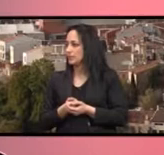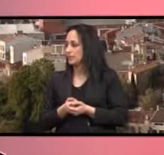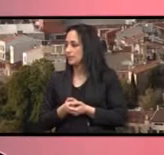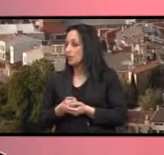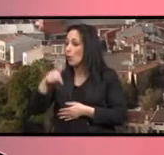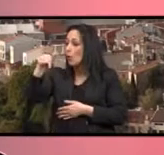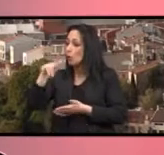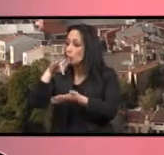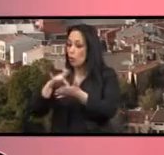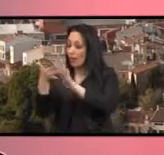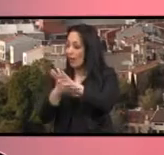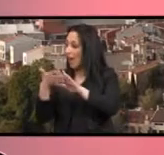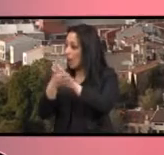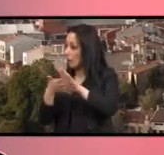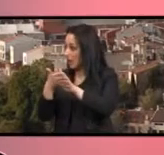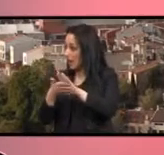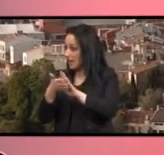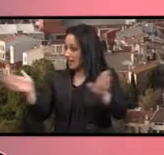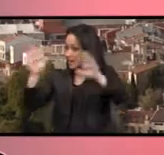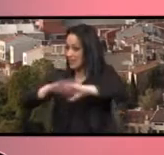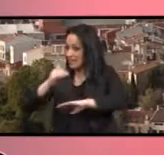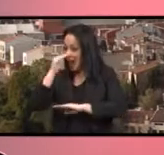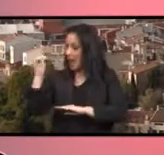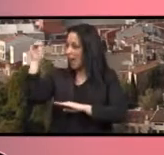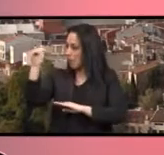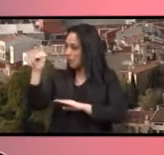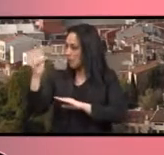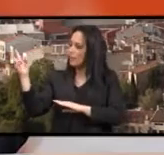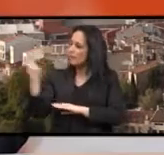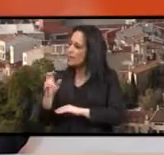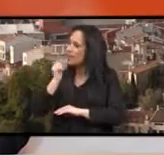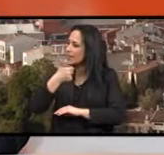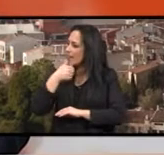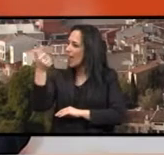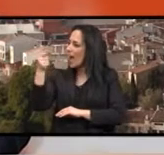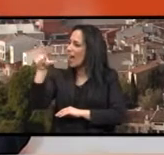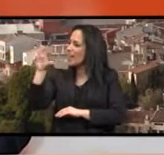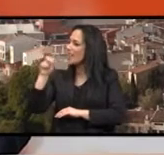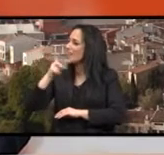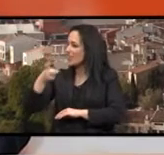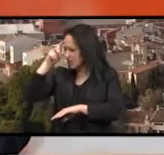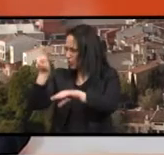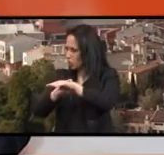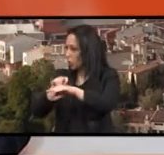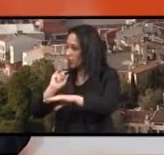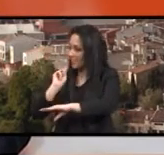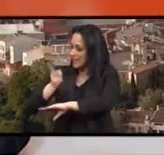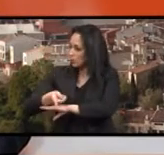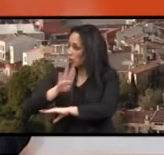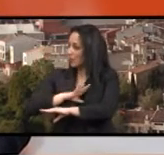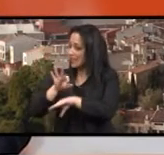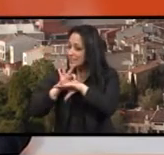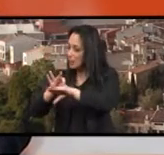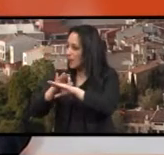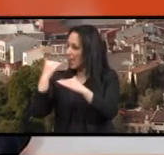Avui, per parlar el tema aquí a la Nit dels Savis, ens acompanya l'Àlex Gimeno. L'Àlex Gimeno és psicòleg i director del Servei d'Habitatges